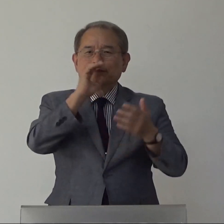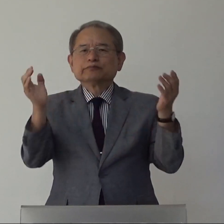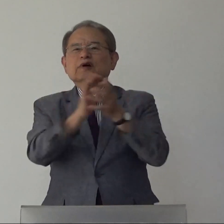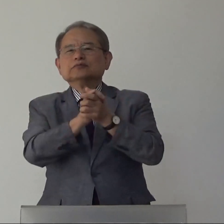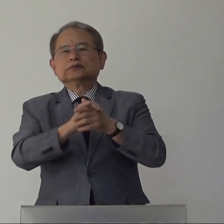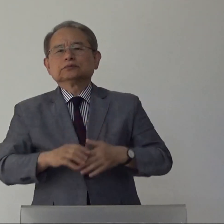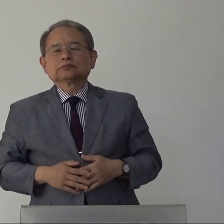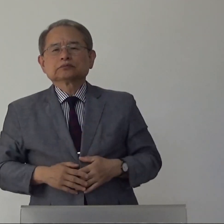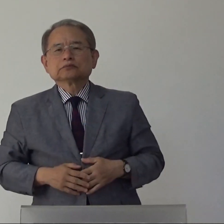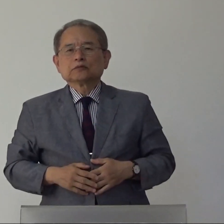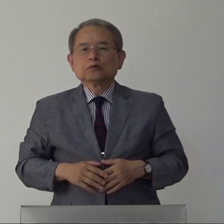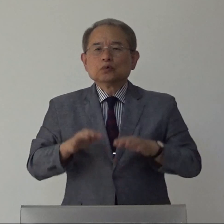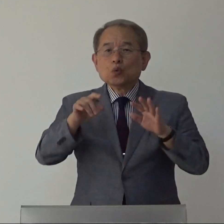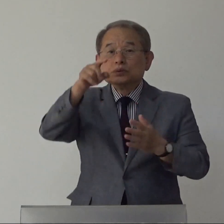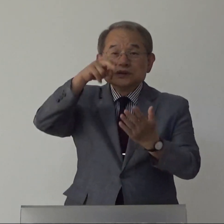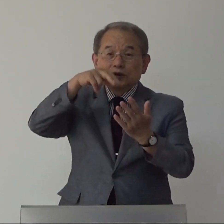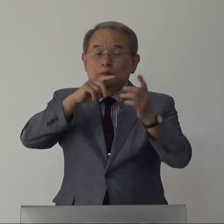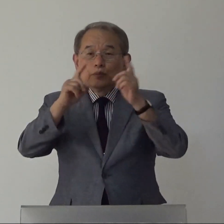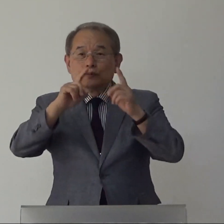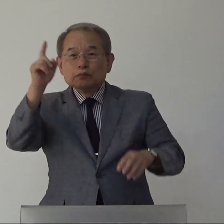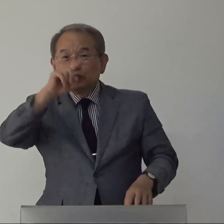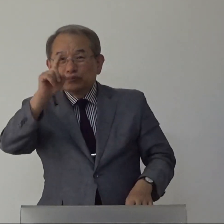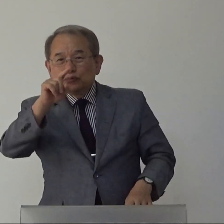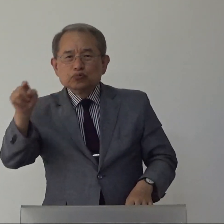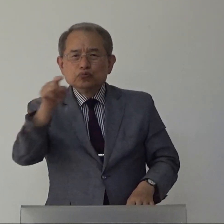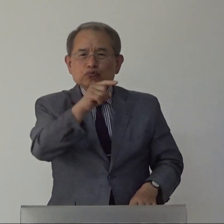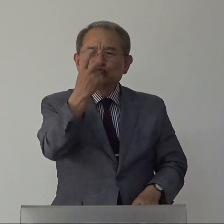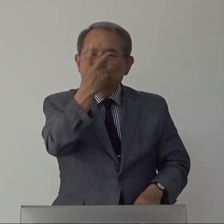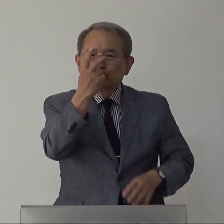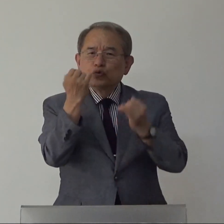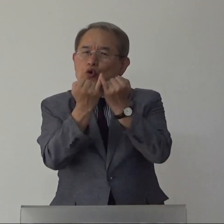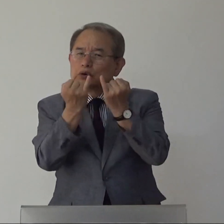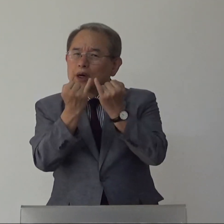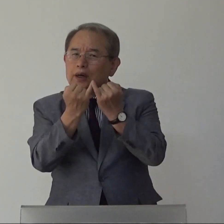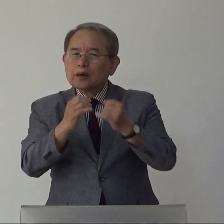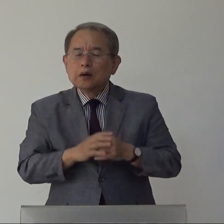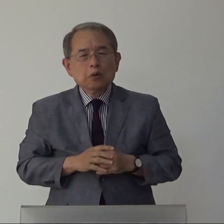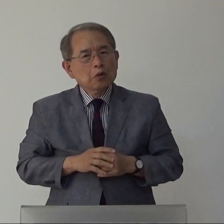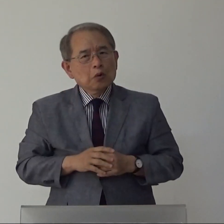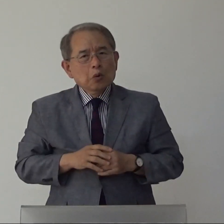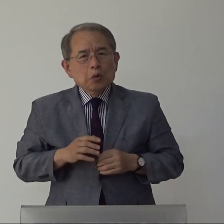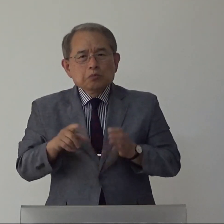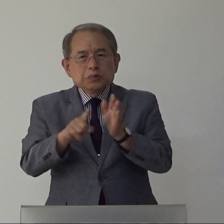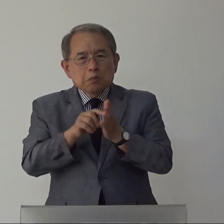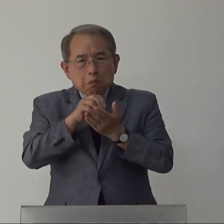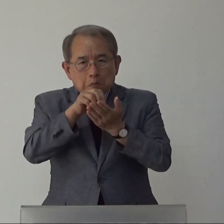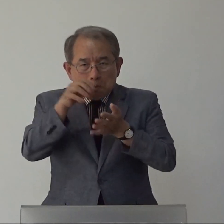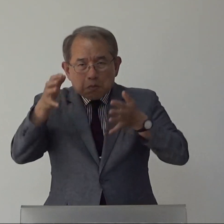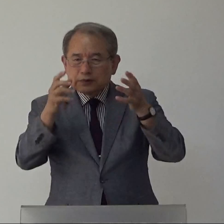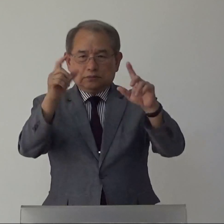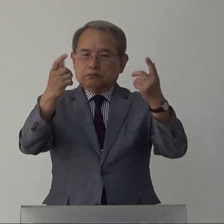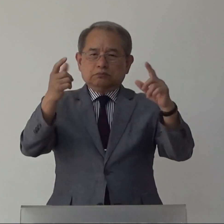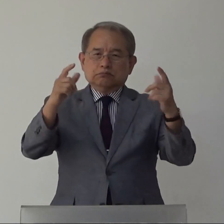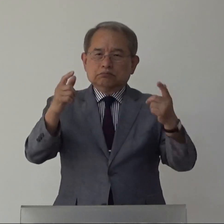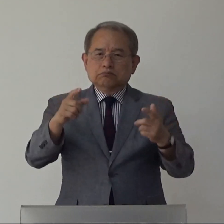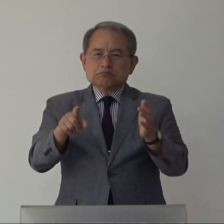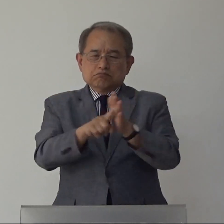안에서 같은 마음을 품으라. 아멘. 오늘 읽은 말씀, 이 두 여인에